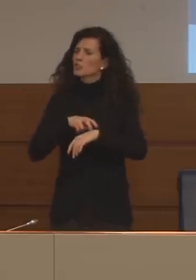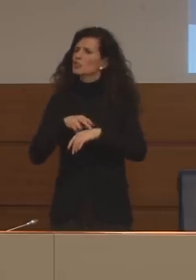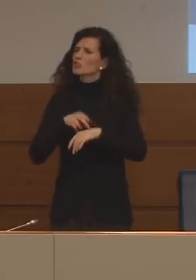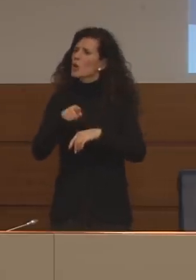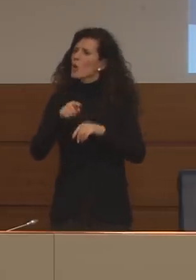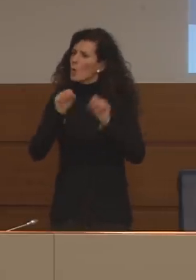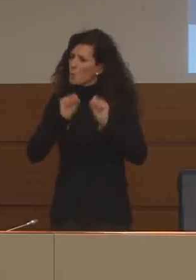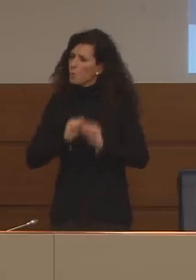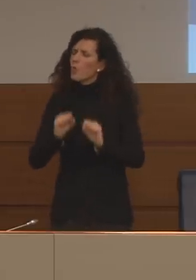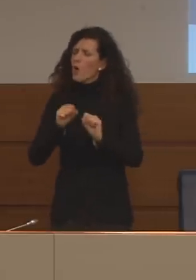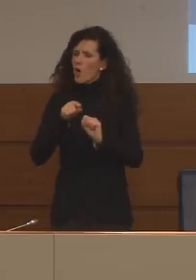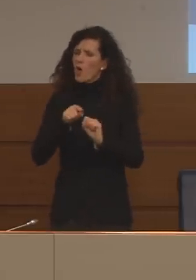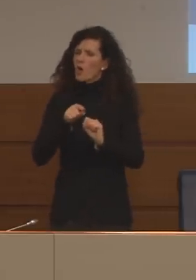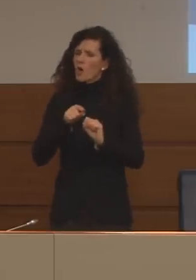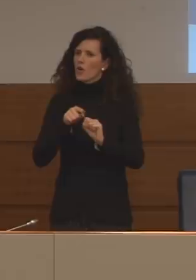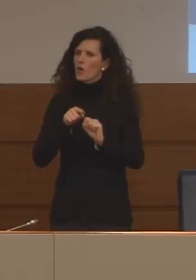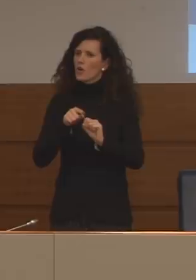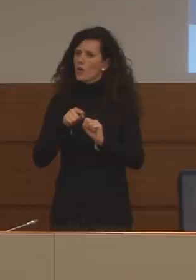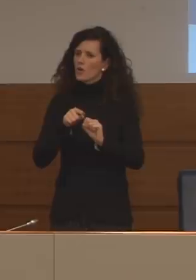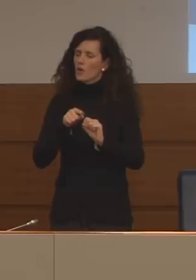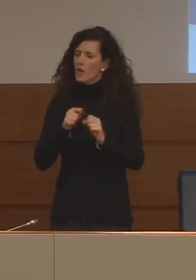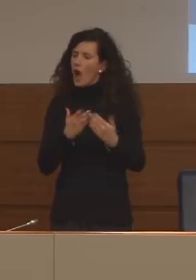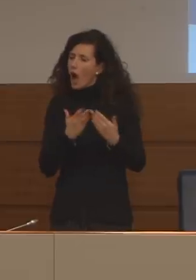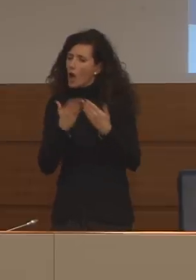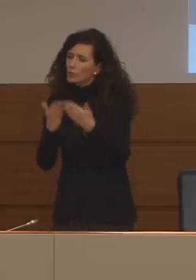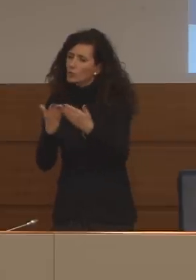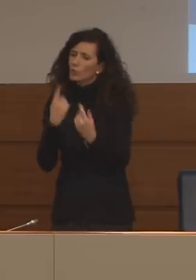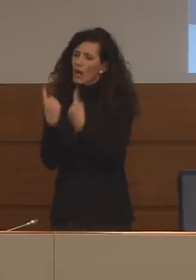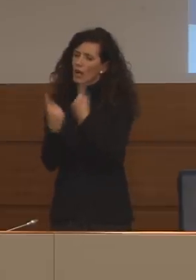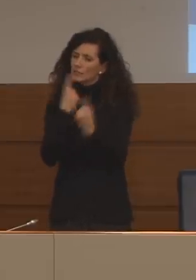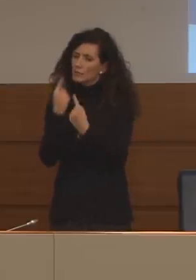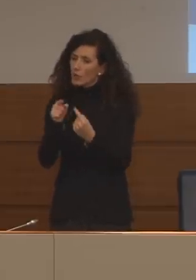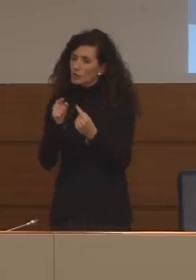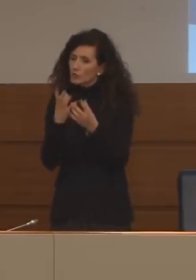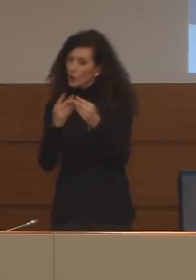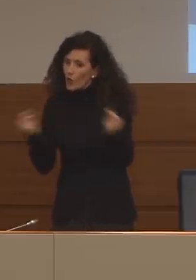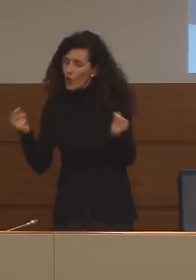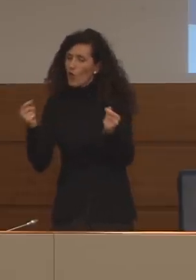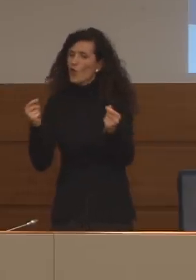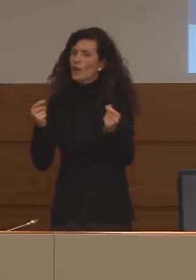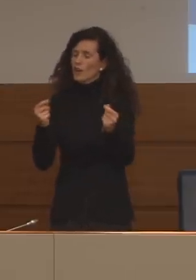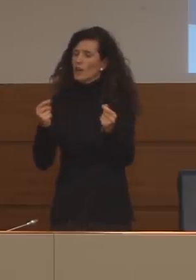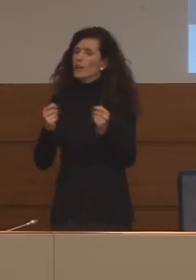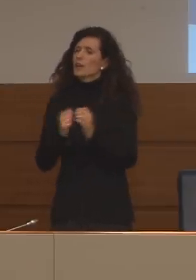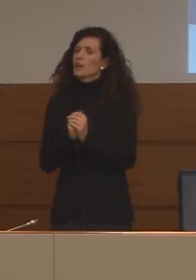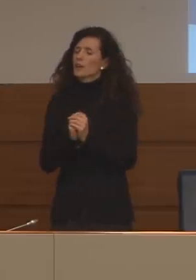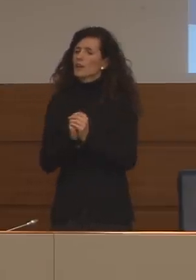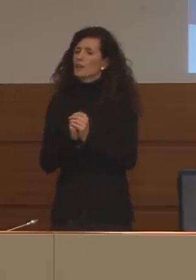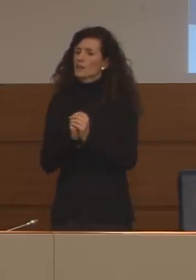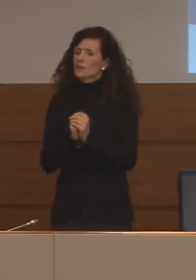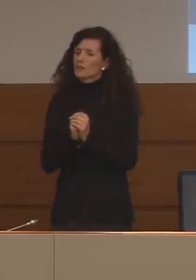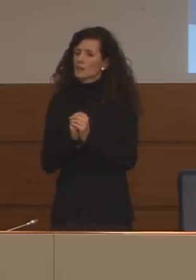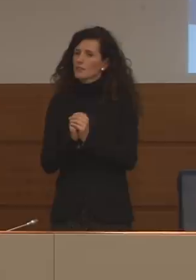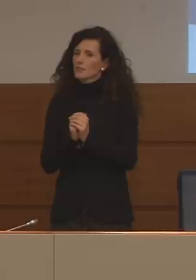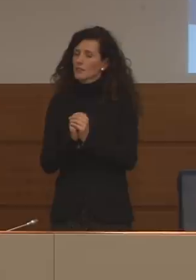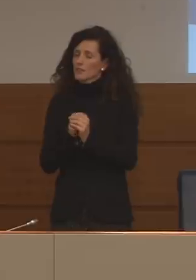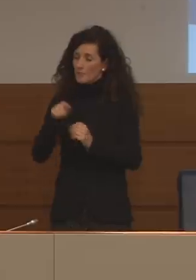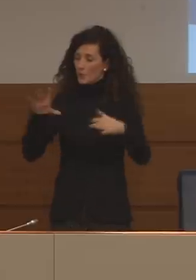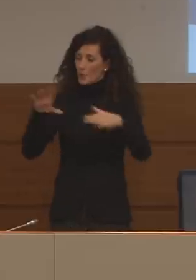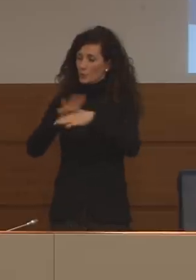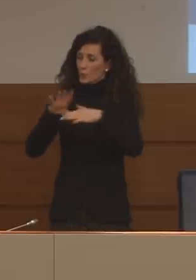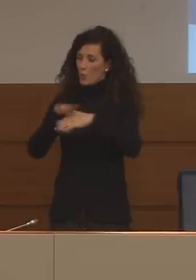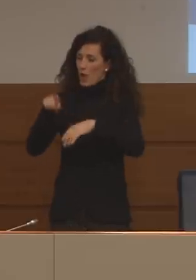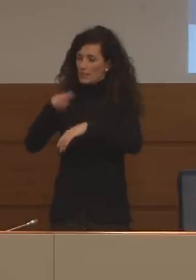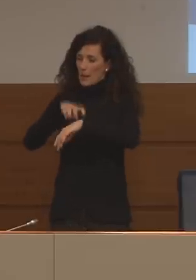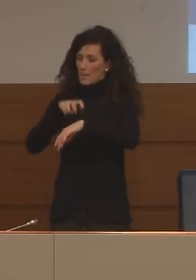favorire cioè questa situazione e anche in questa squadra dei